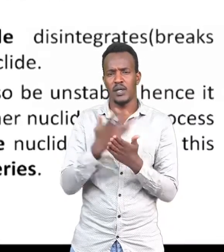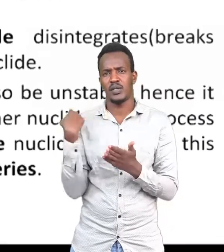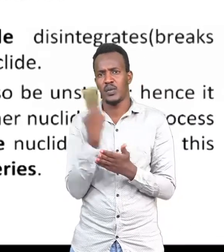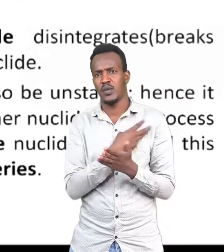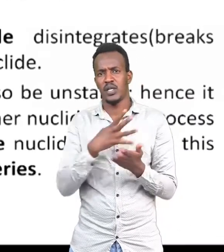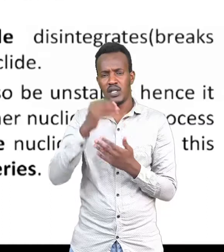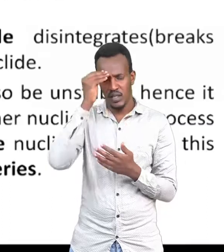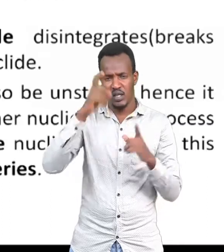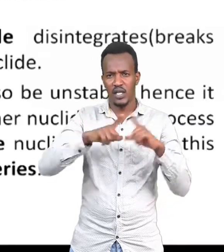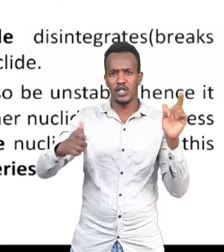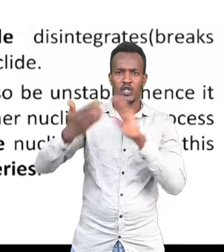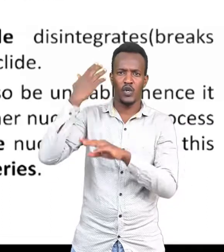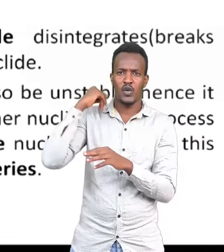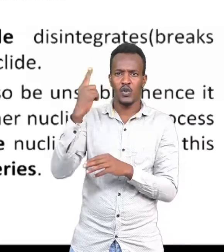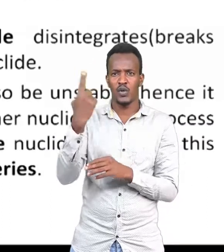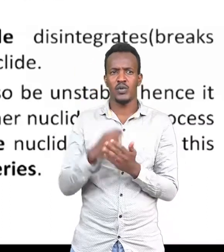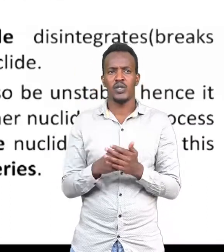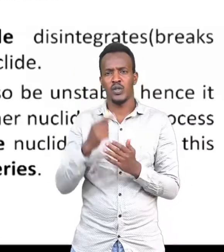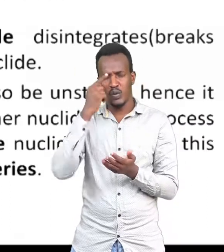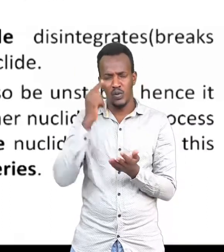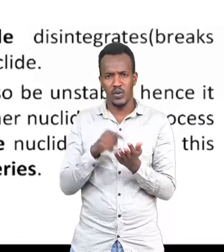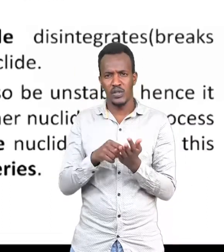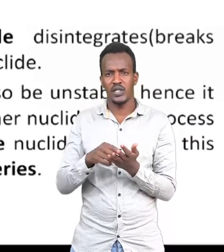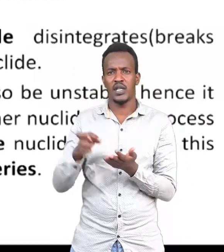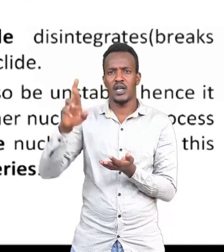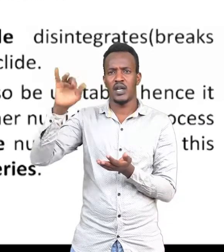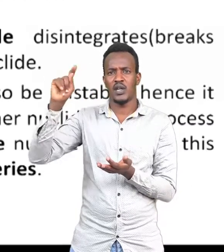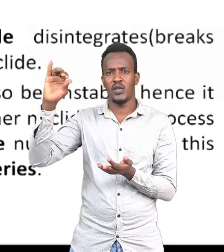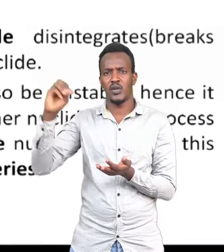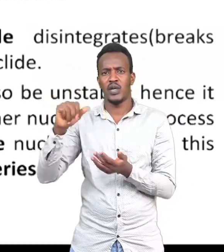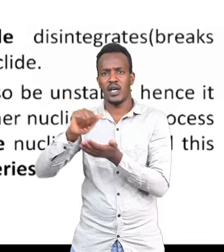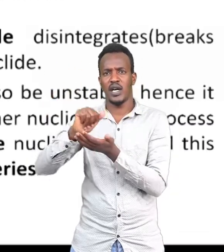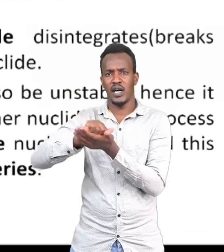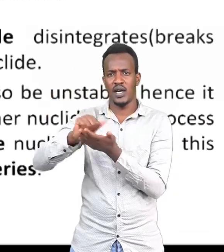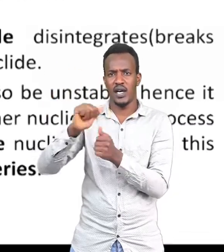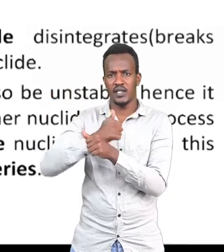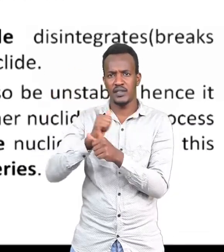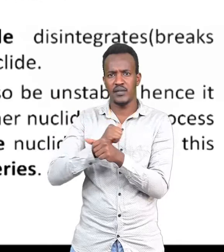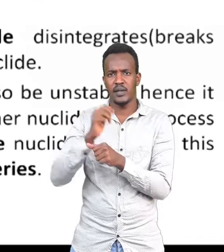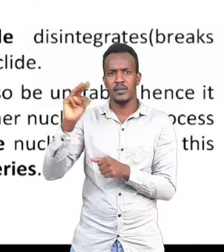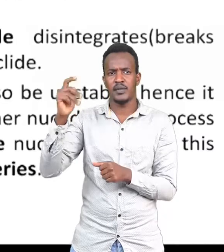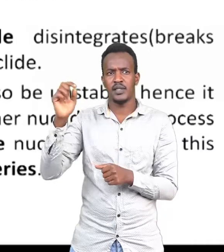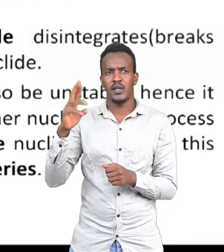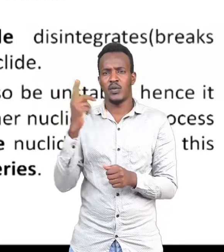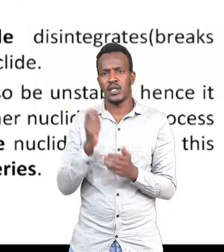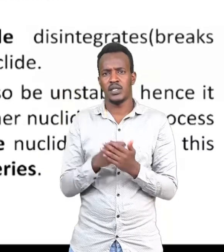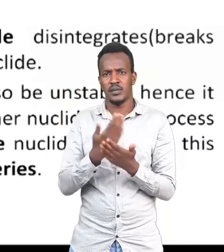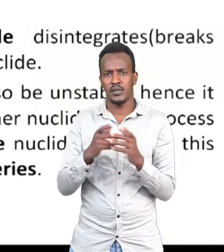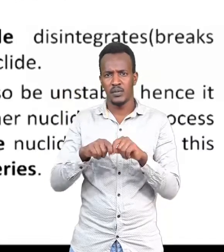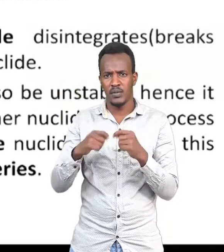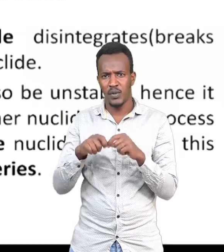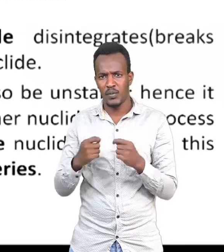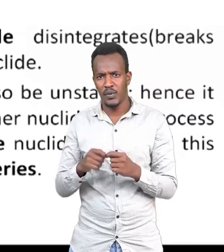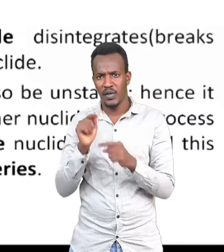qaadanay casharkeenii koowaad ee ahayd nucleusiska radiative materialisku inay ku jiraan continually dhigkayin markastaba inay sii burburaya amasaba ay